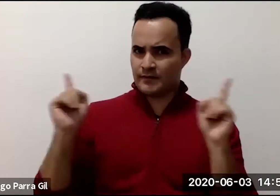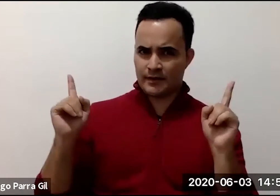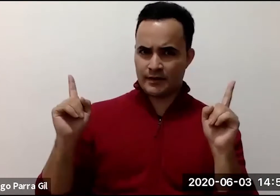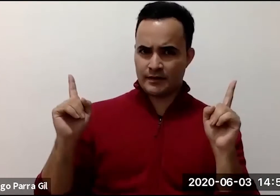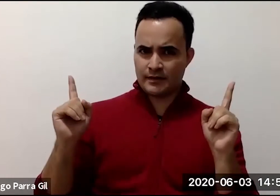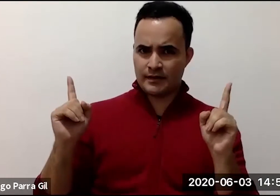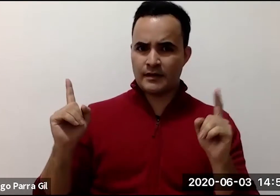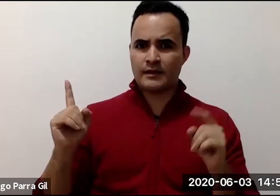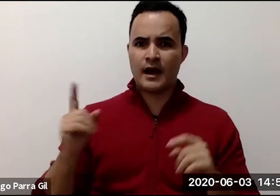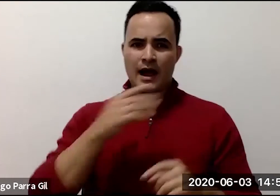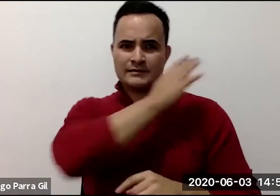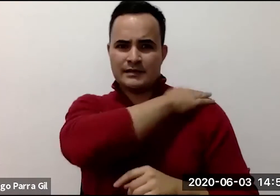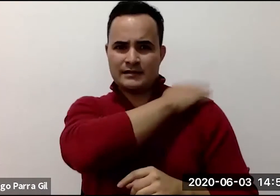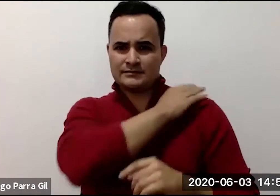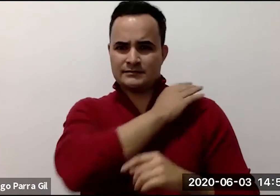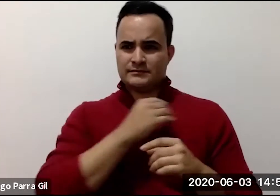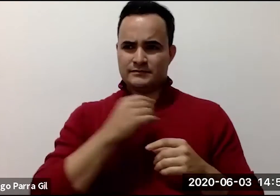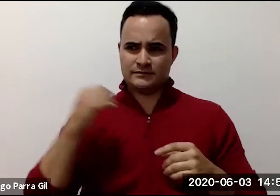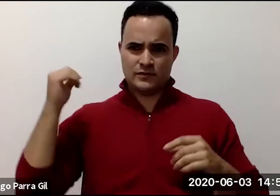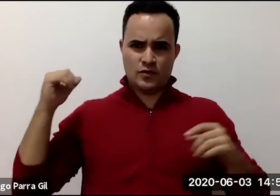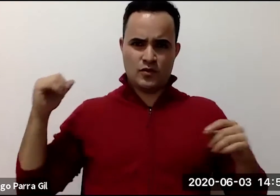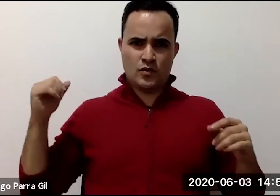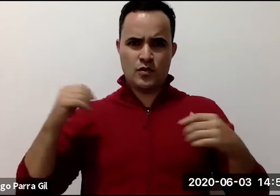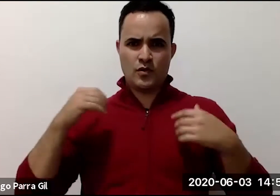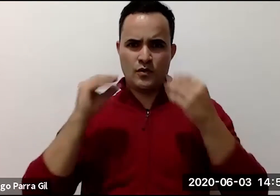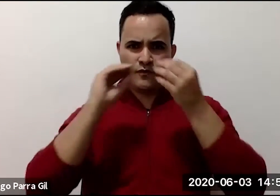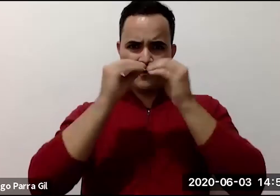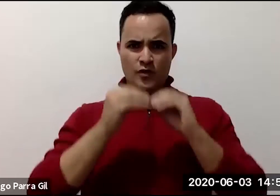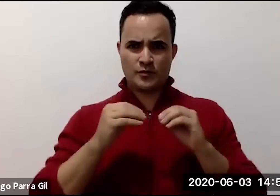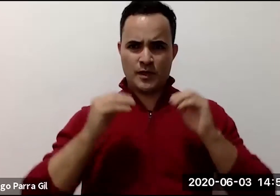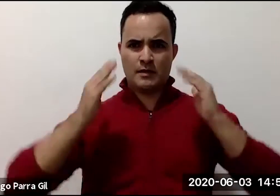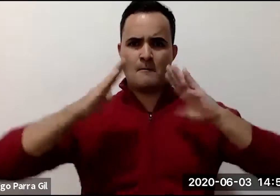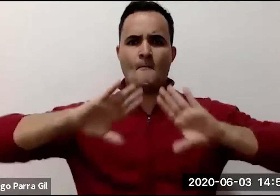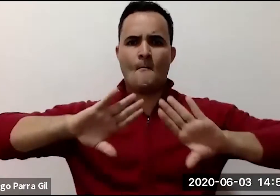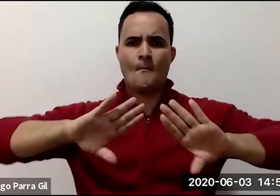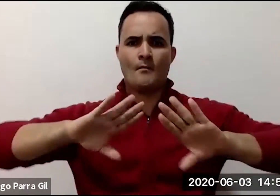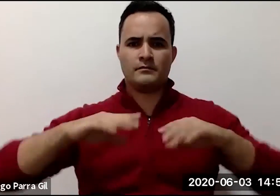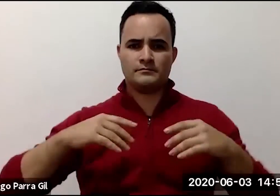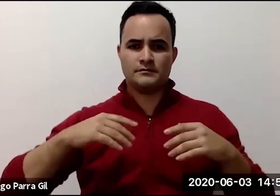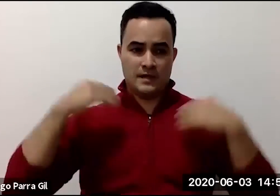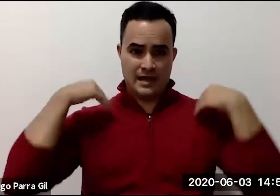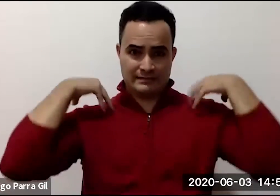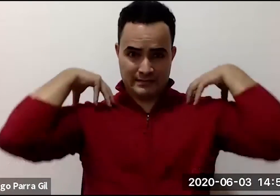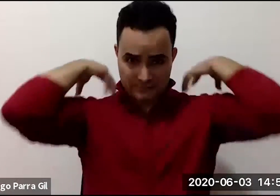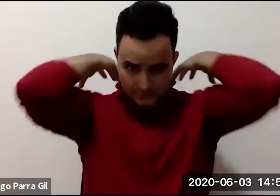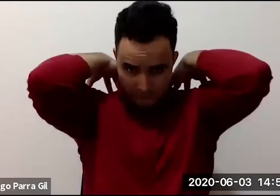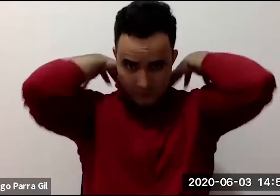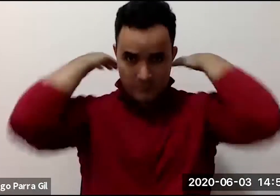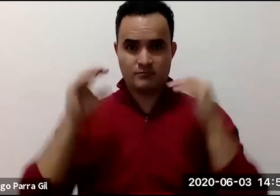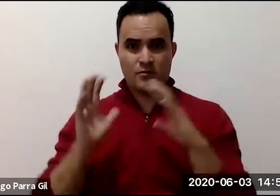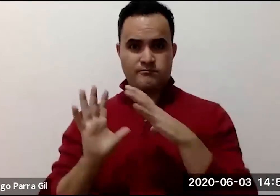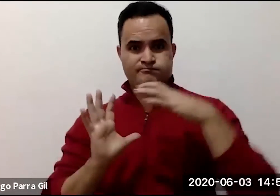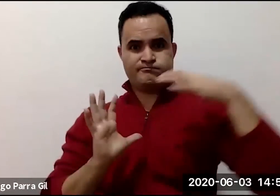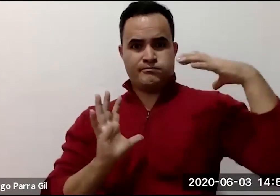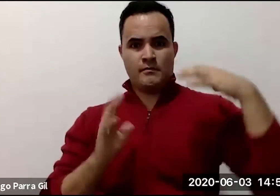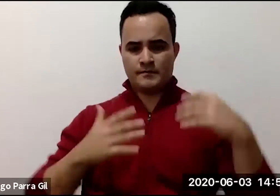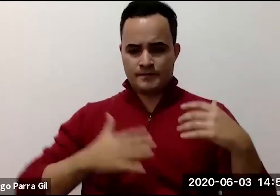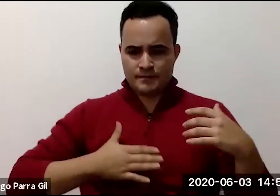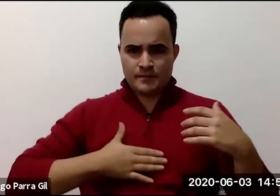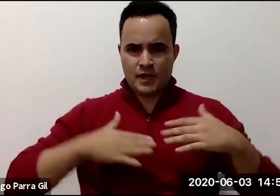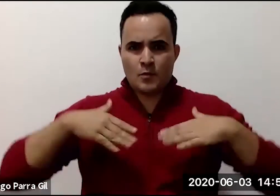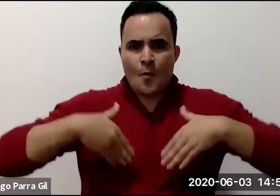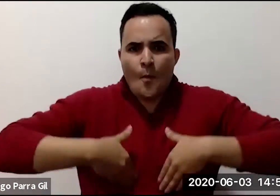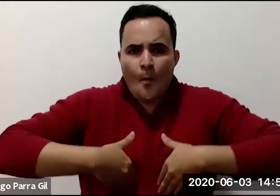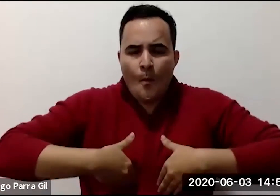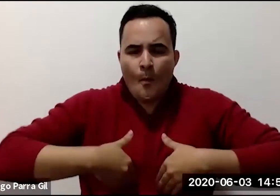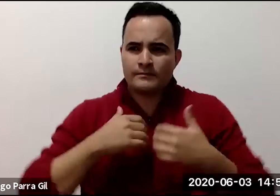atrás, por el pecho hundido, que también de repente se me ve a través de las camisas. Entonces, todo esto me